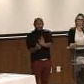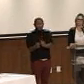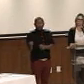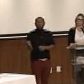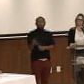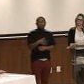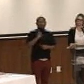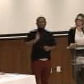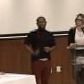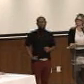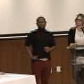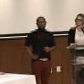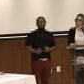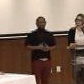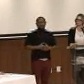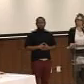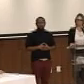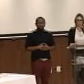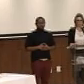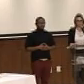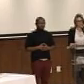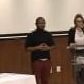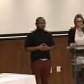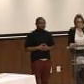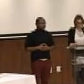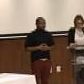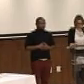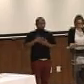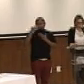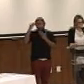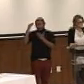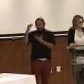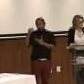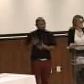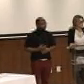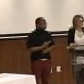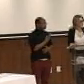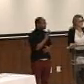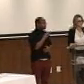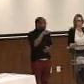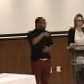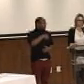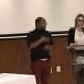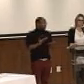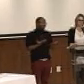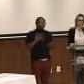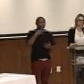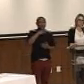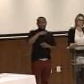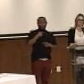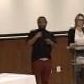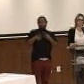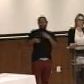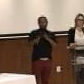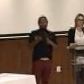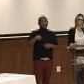novo diretor daqueles campos. Obrigada. Bom, acho que a gente não tem divergência nesse sentido, porque nós fizemos essa consulta, conversamos com a